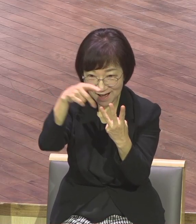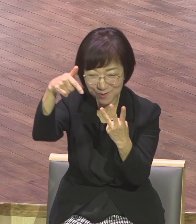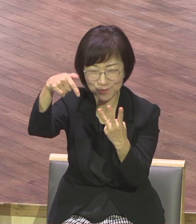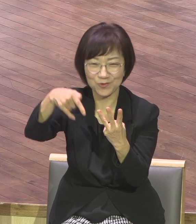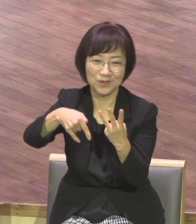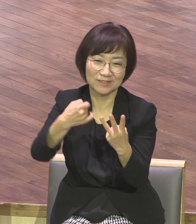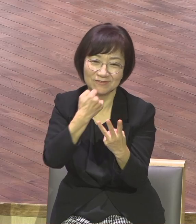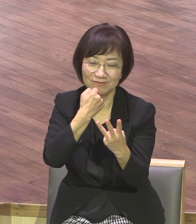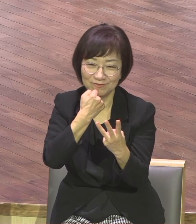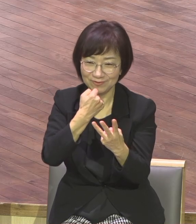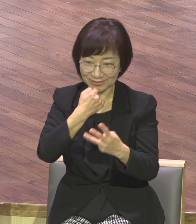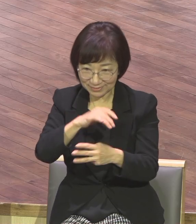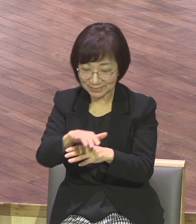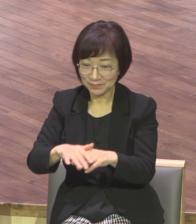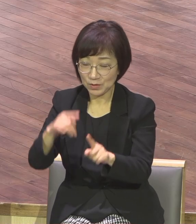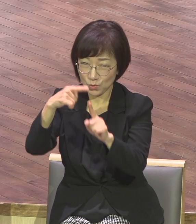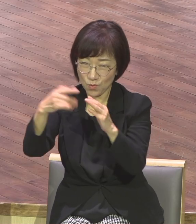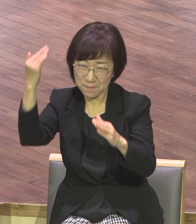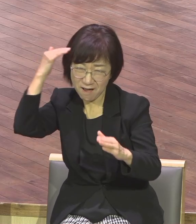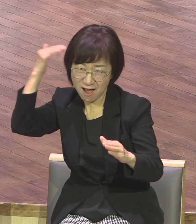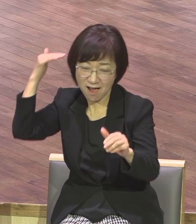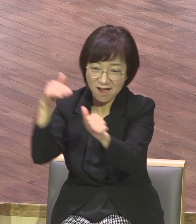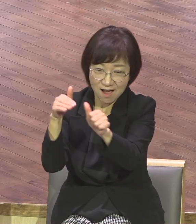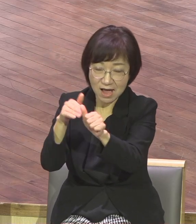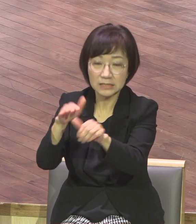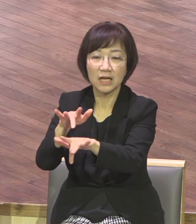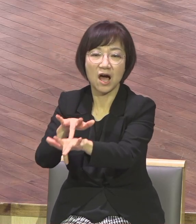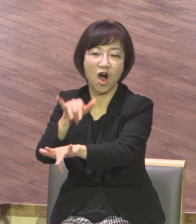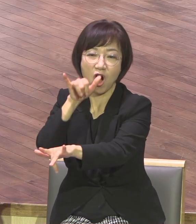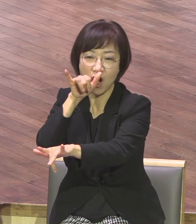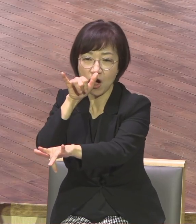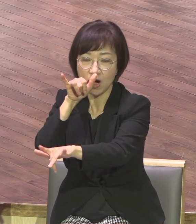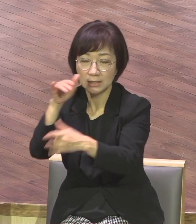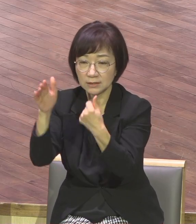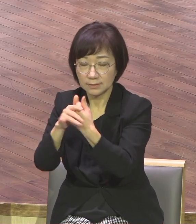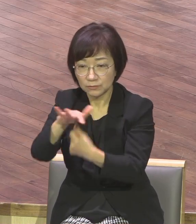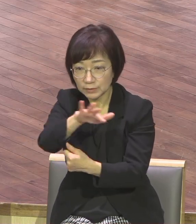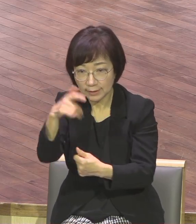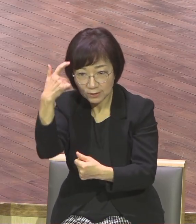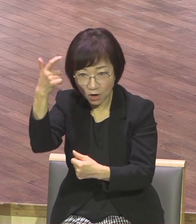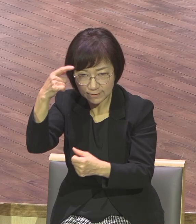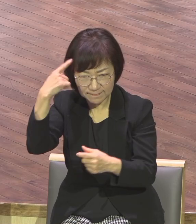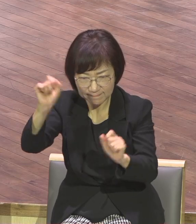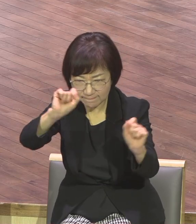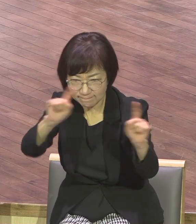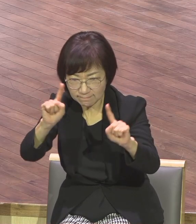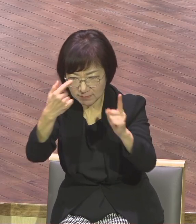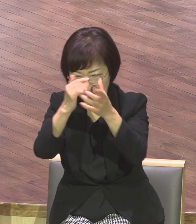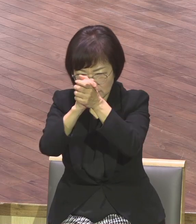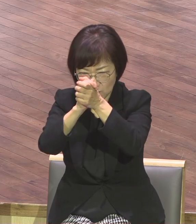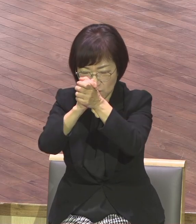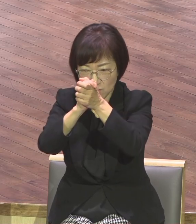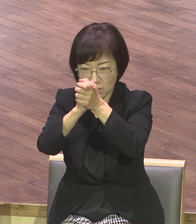이런 대적하는 존재가 있기 때문에 영적으로 깨어 기도하라.